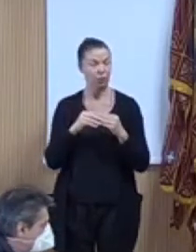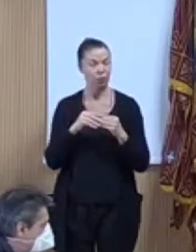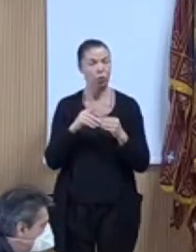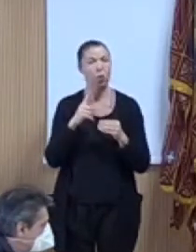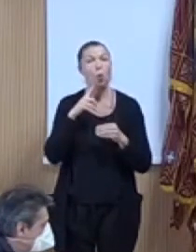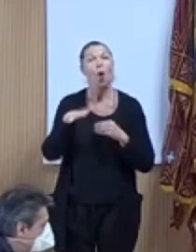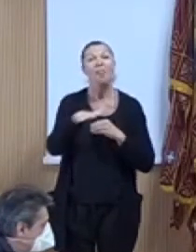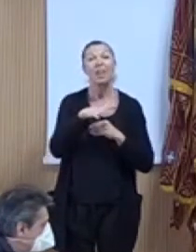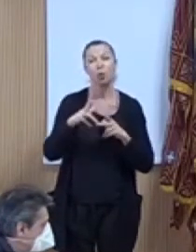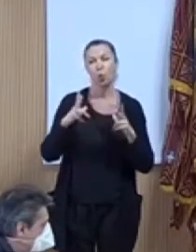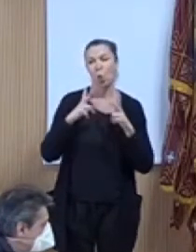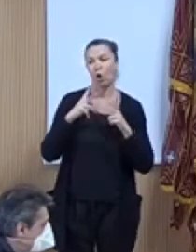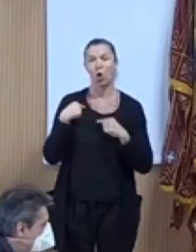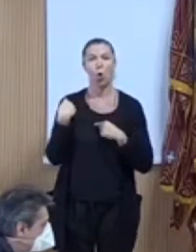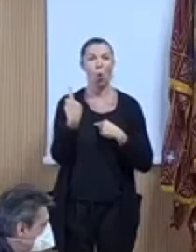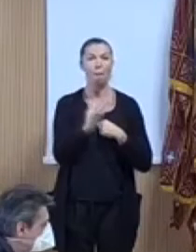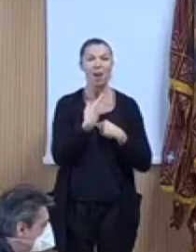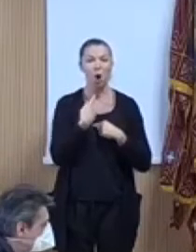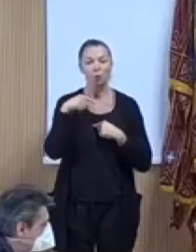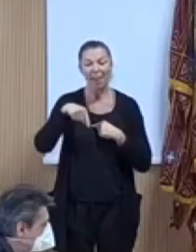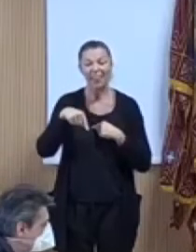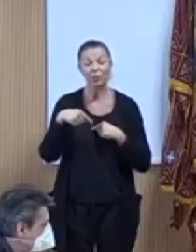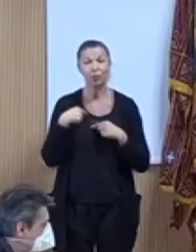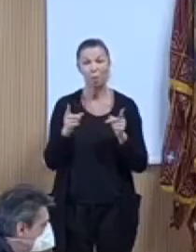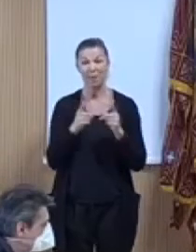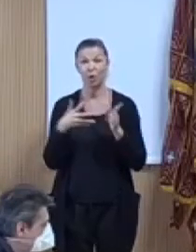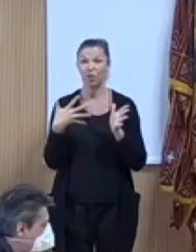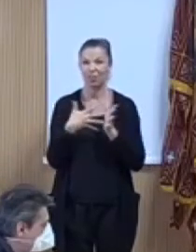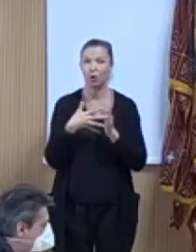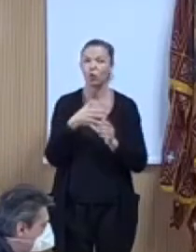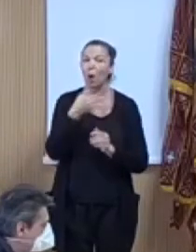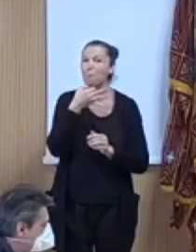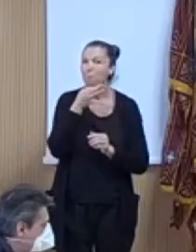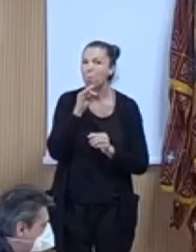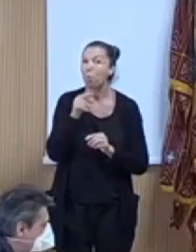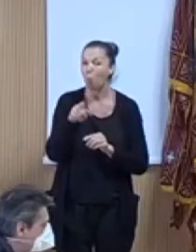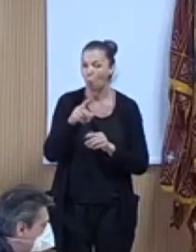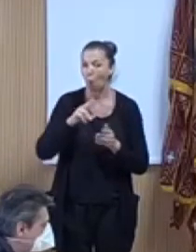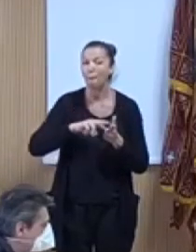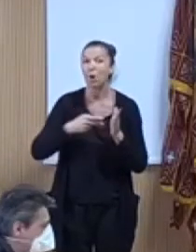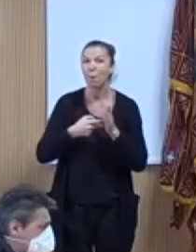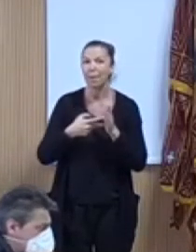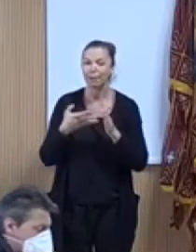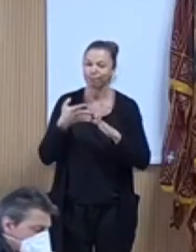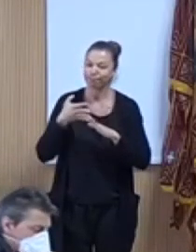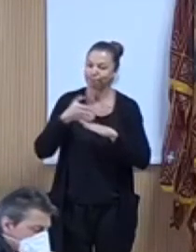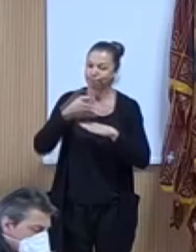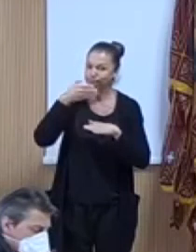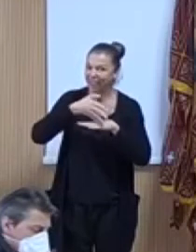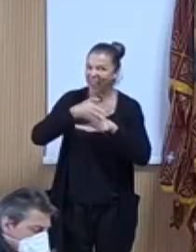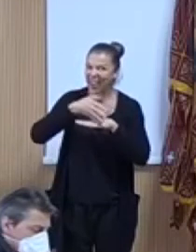difficoltà come questa può avere un'ulteriore problematica che quella delle infiltrazioni delle infiltrazioni della criminalità organizzata